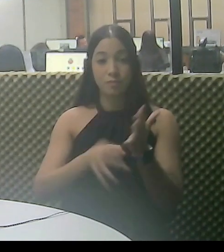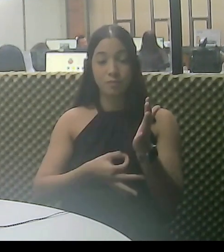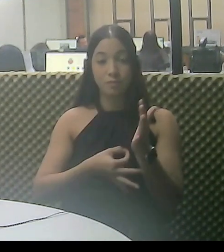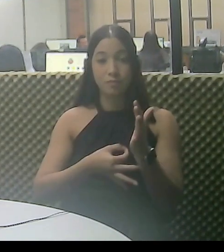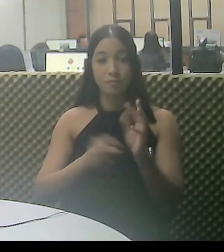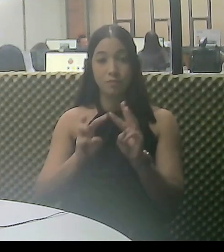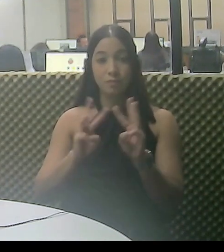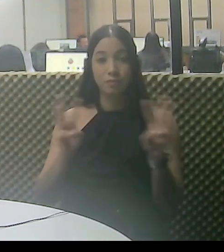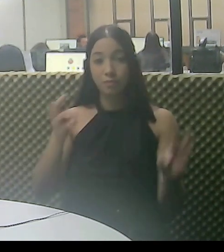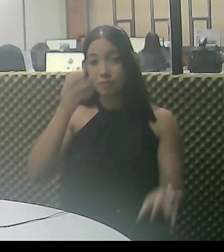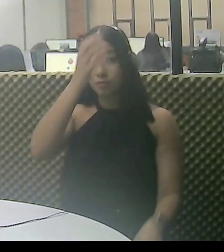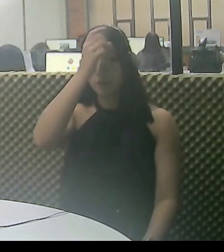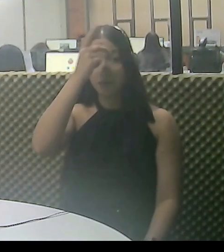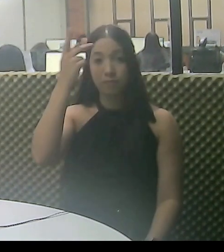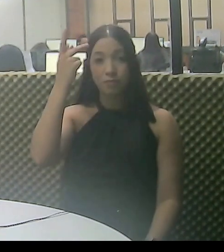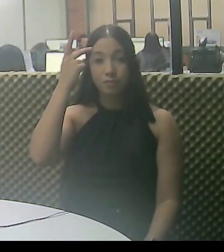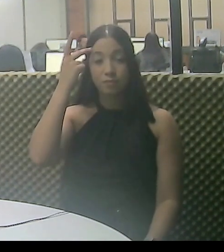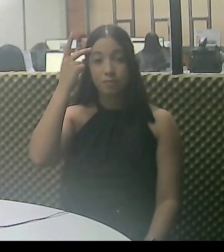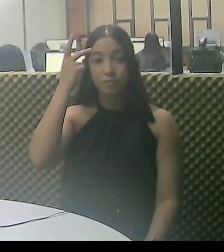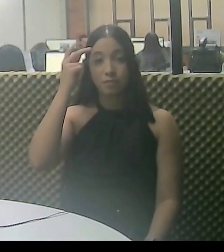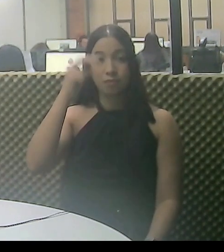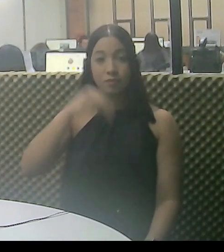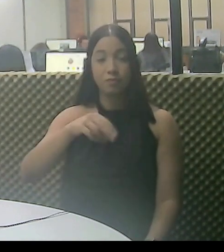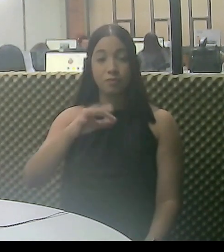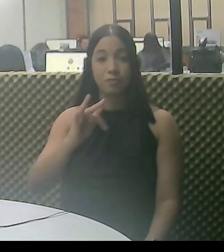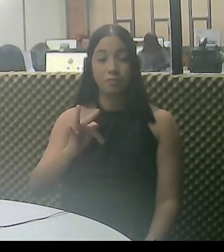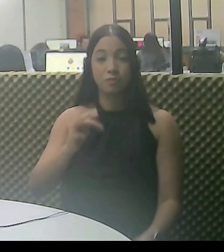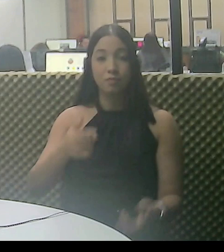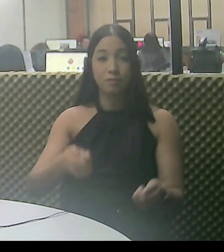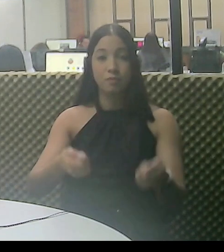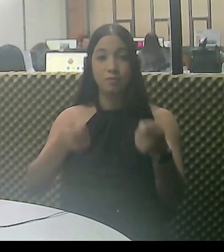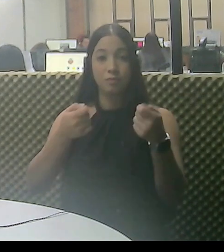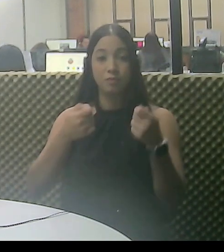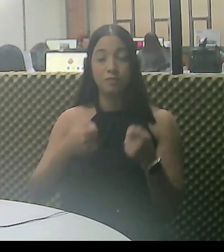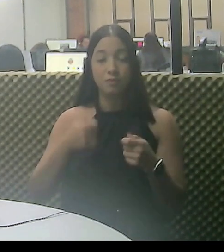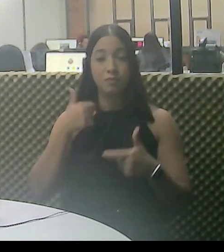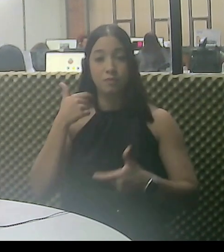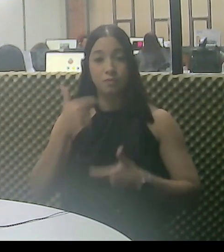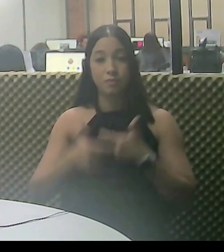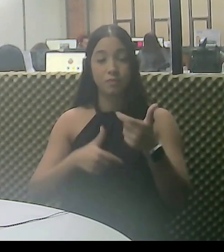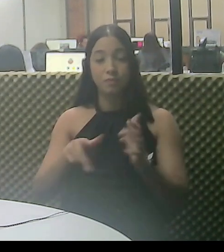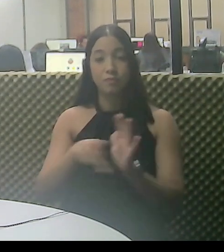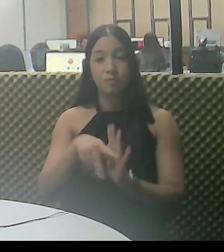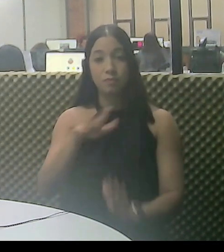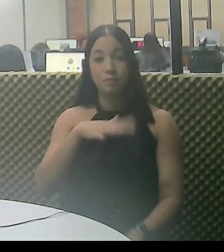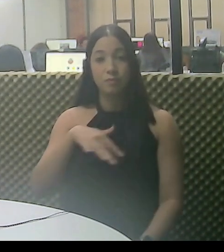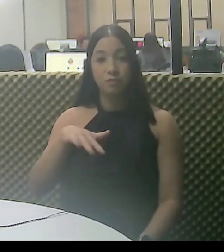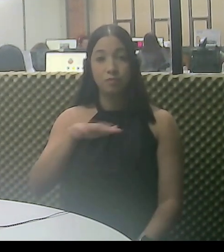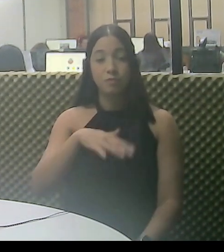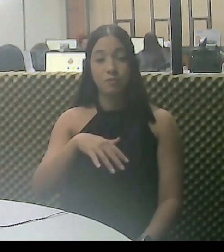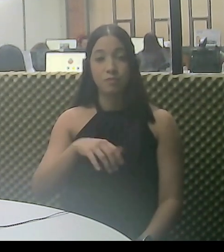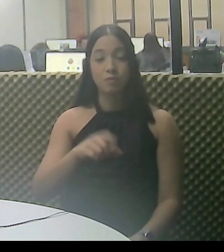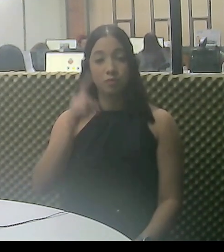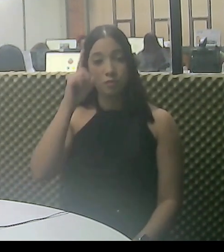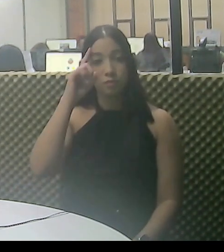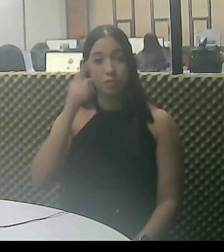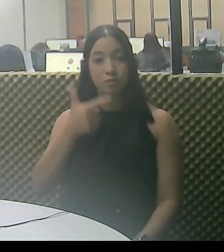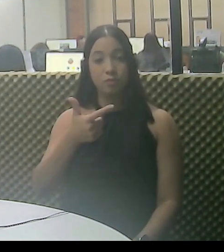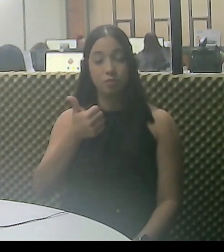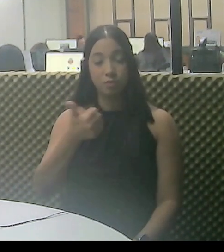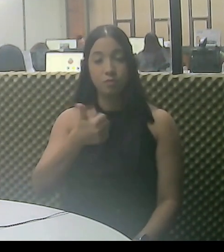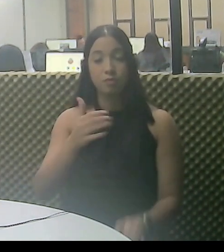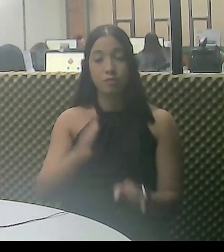portal da Prefeitura e receber notas fiscais emitidas por prestadores de serviços locais entre 1º e 31 de